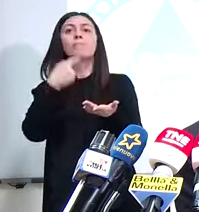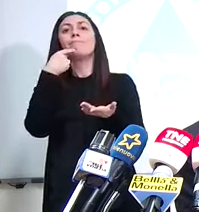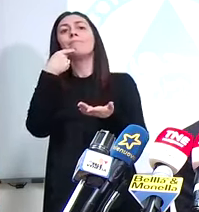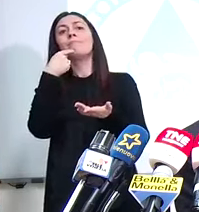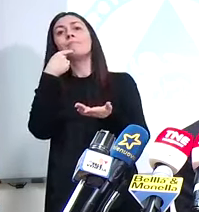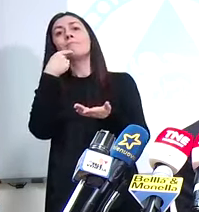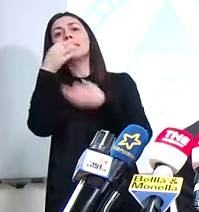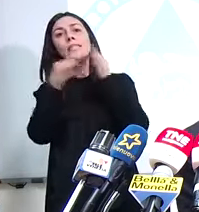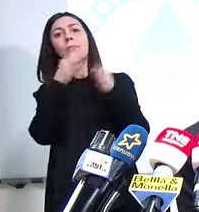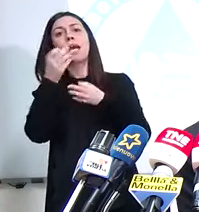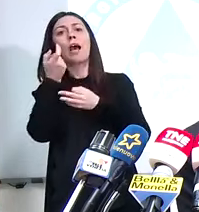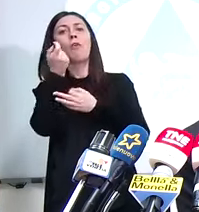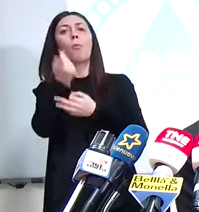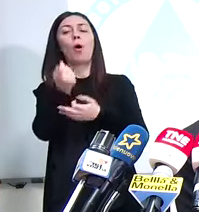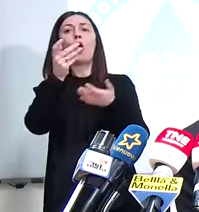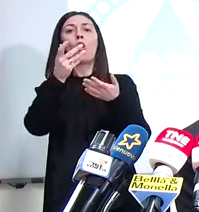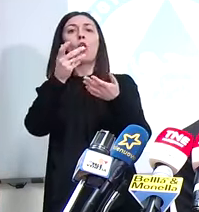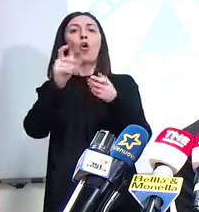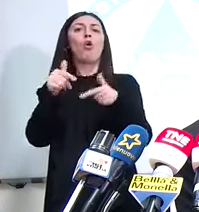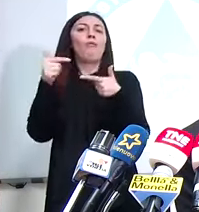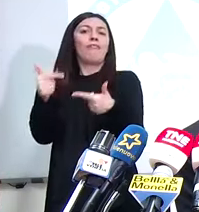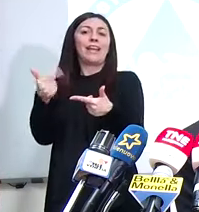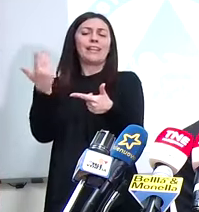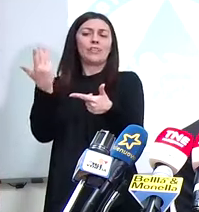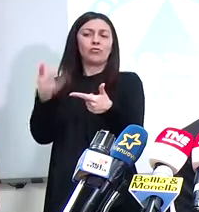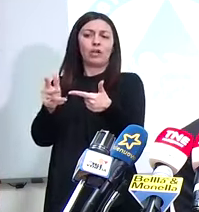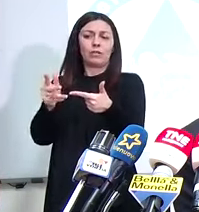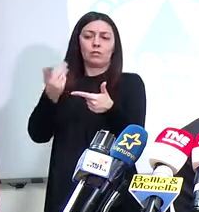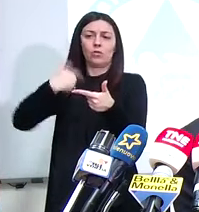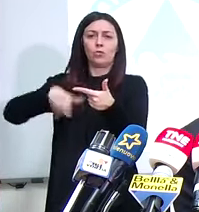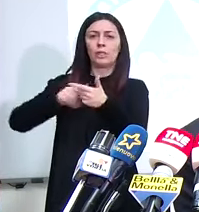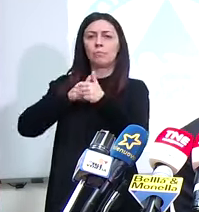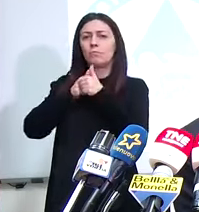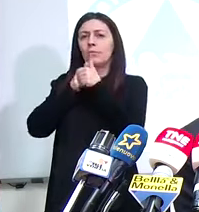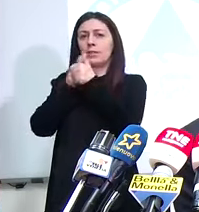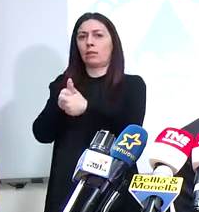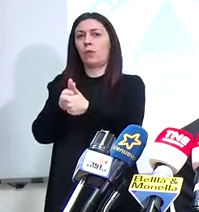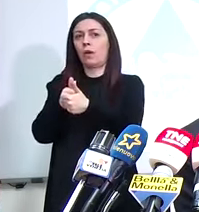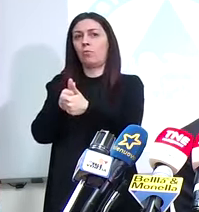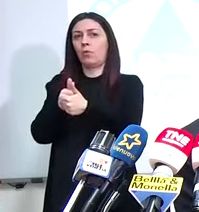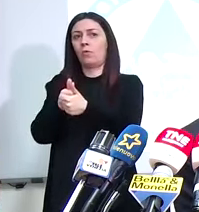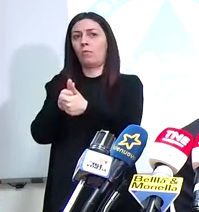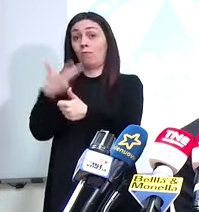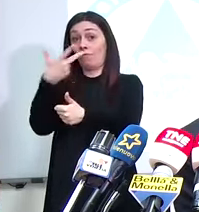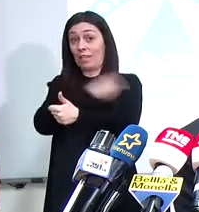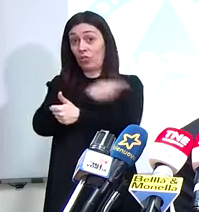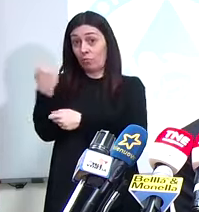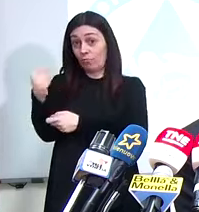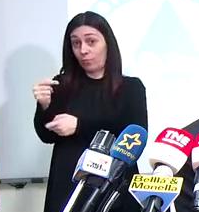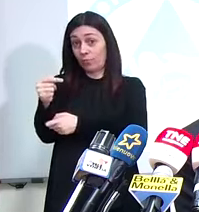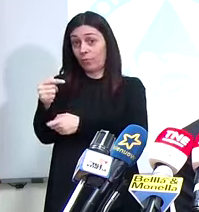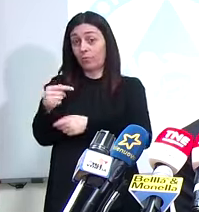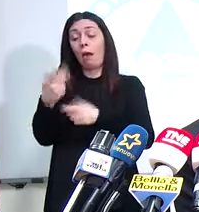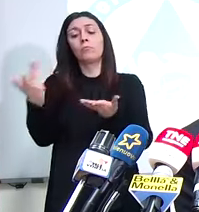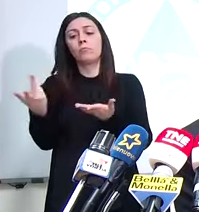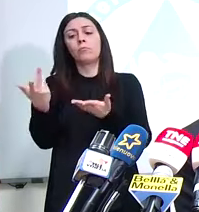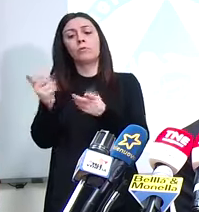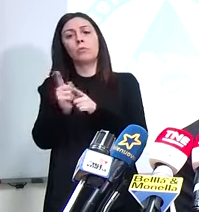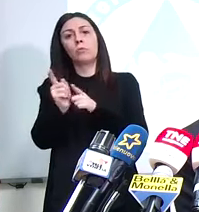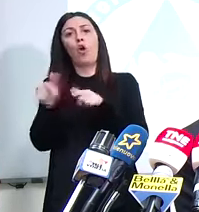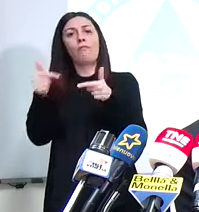dell'offerta stiamo seguendo per quel bacino guardate noi abbiamo fatto uno